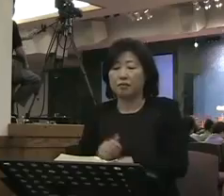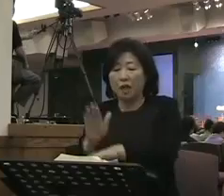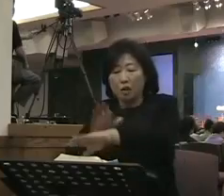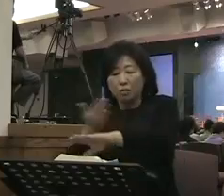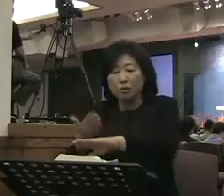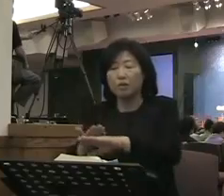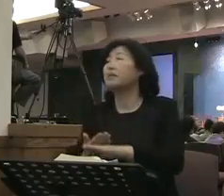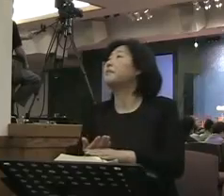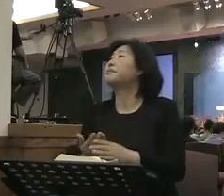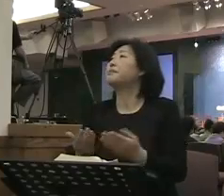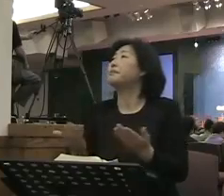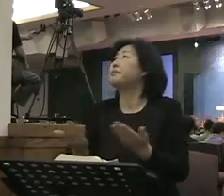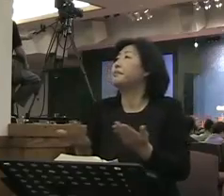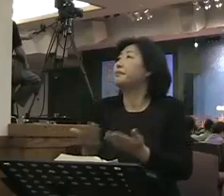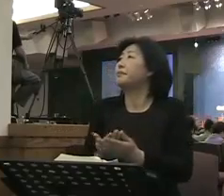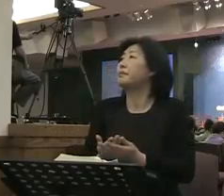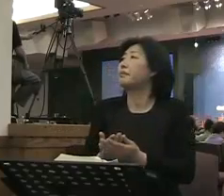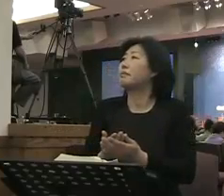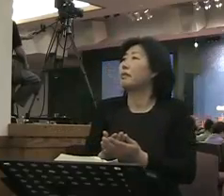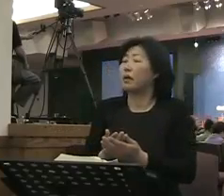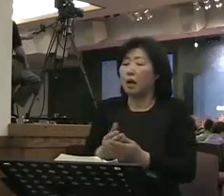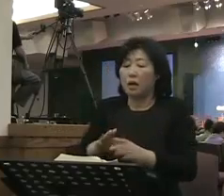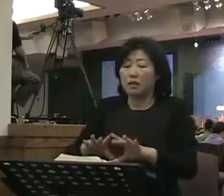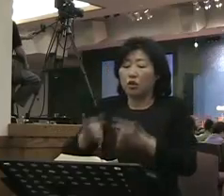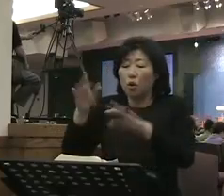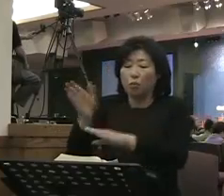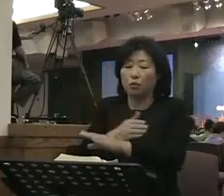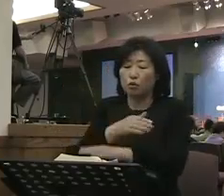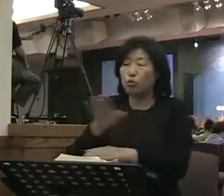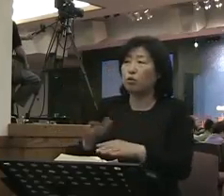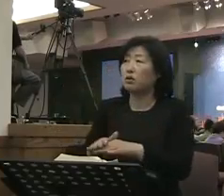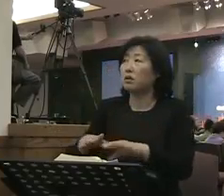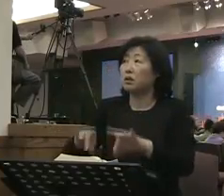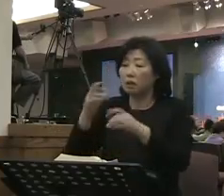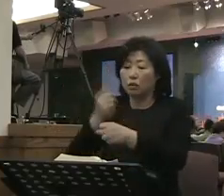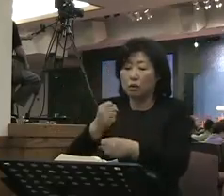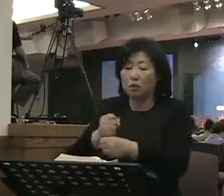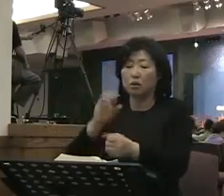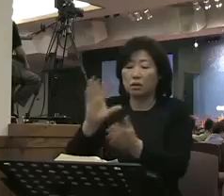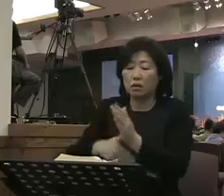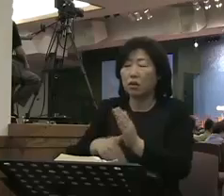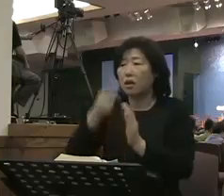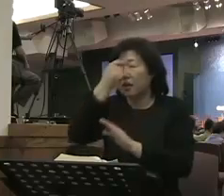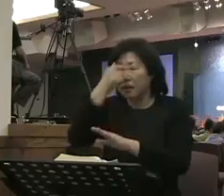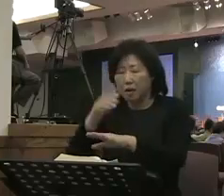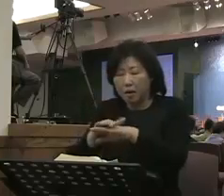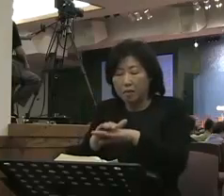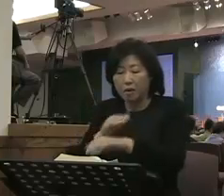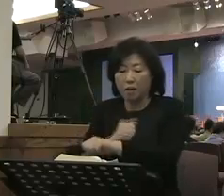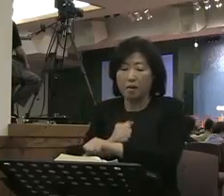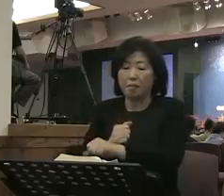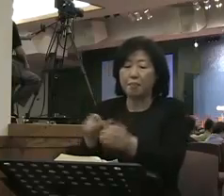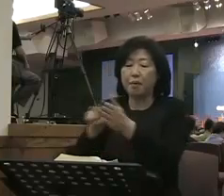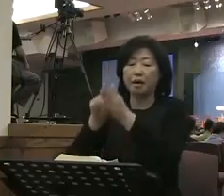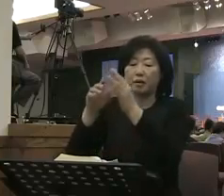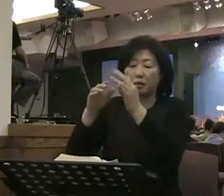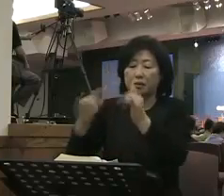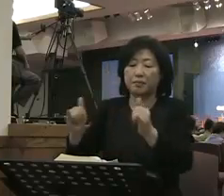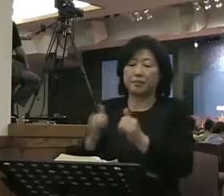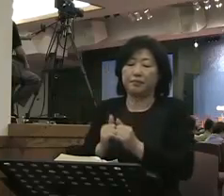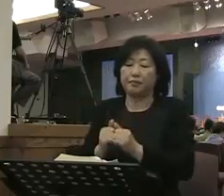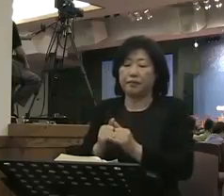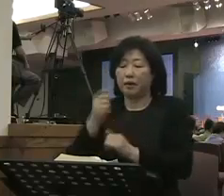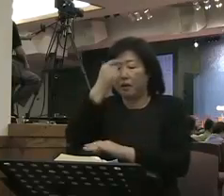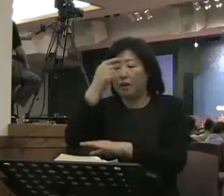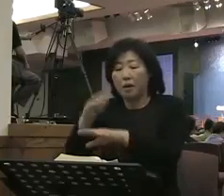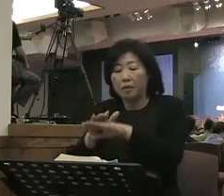하나님께서 조물주가 되시는 하나님께서 처음부터 우리를 창조하셨을 때 예배하는 백성들, 예배해야만